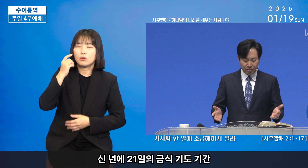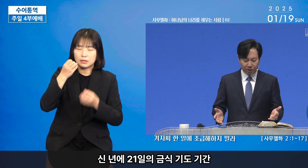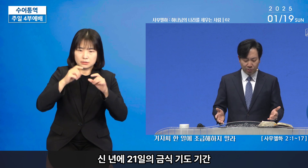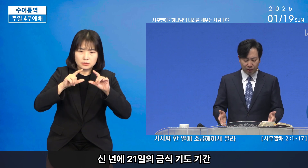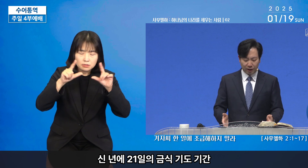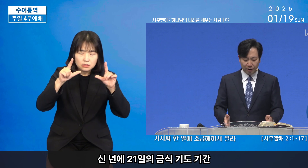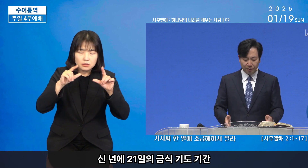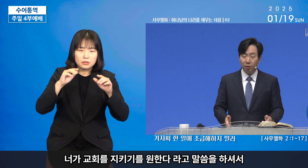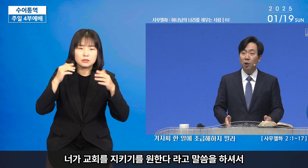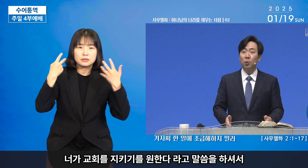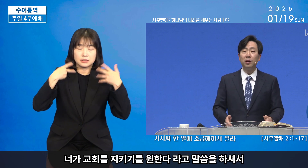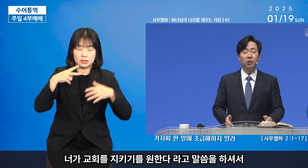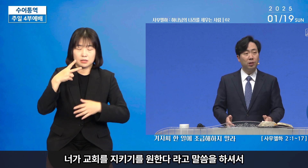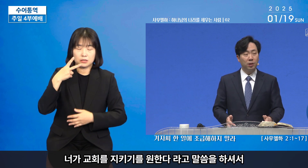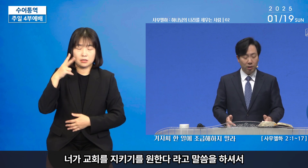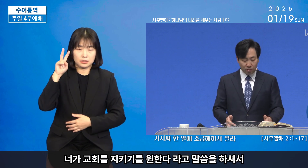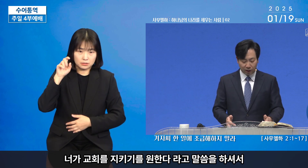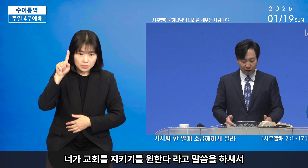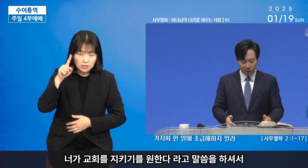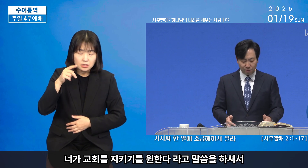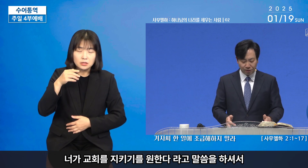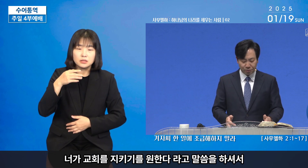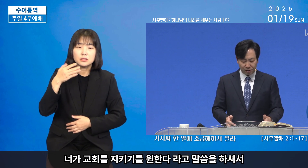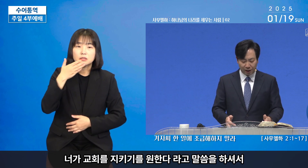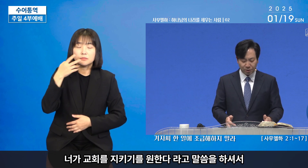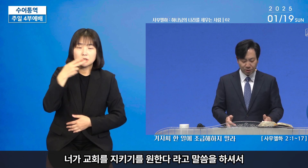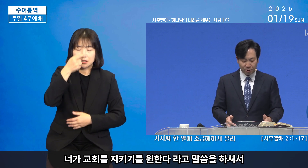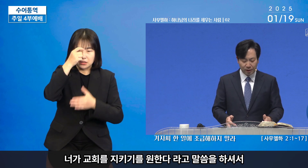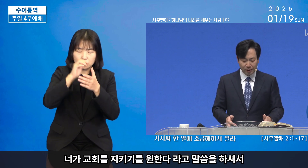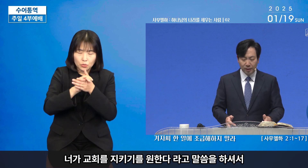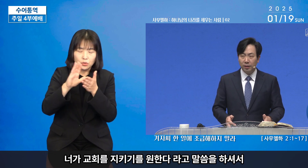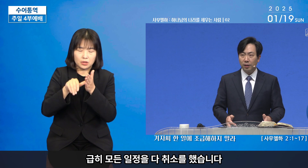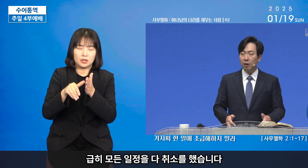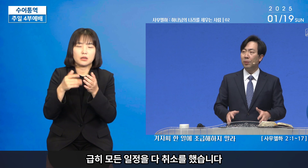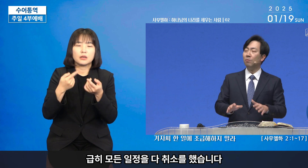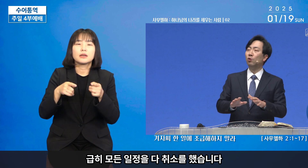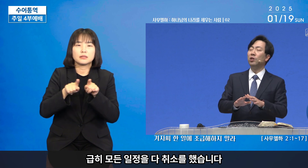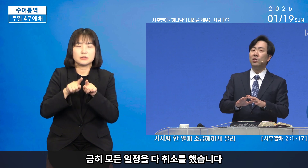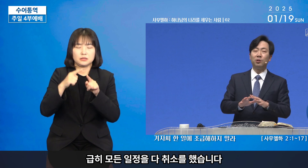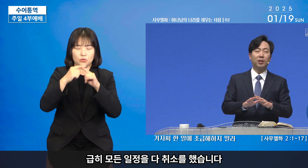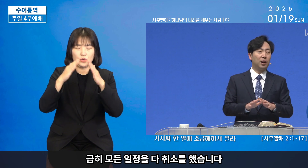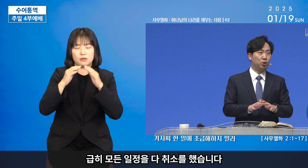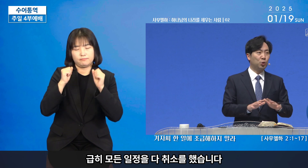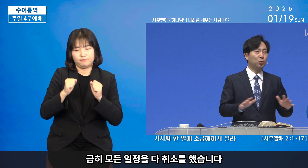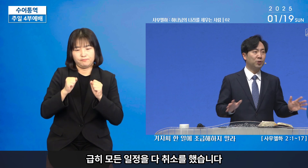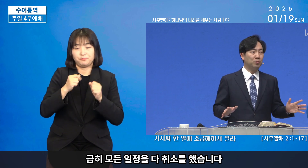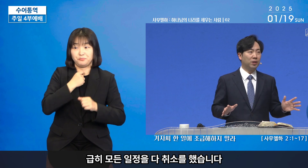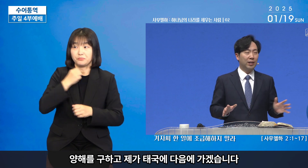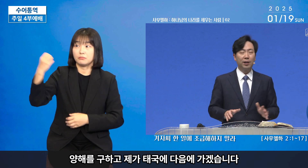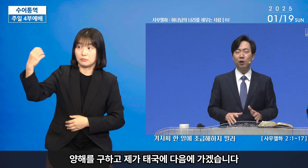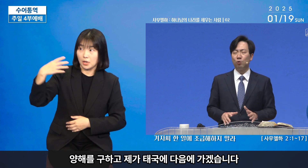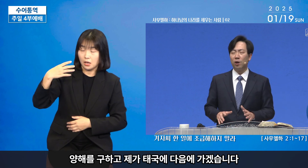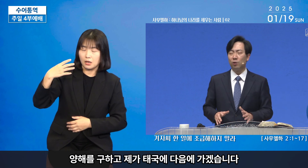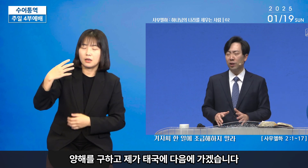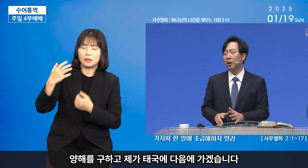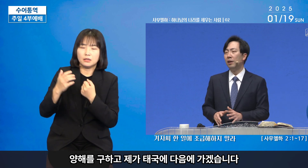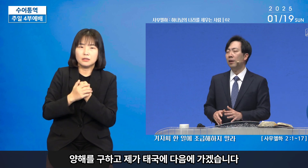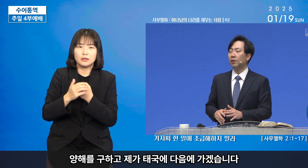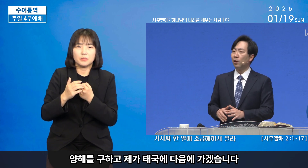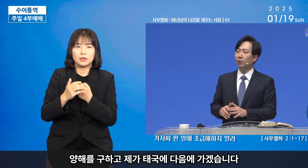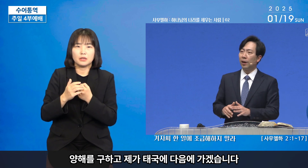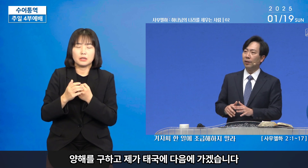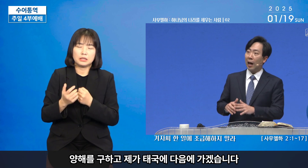21일 금식 기도 기간 너가 교회를 지키기를 원한다라고 말씀을 하셔서 급히 모든 일정을 다 취소를 했습니다. 양해를 구하고